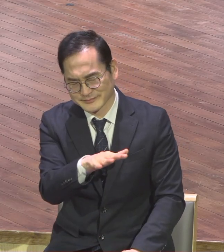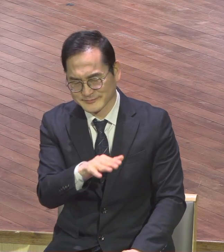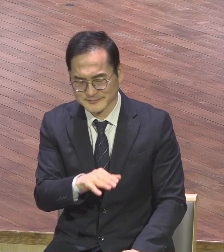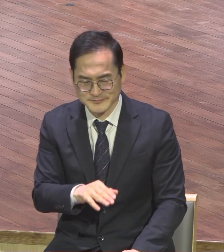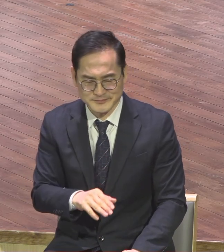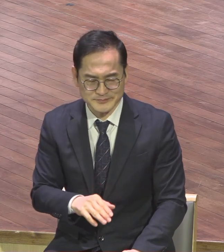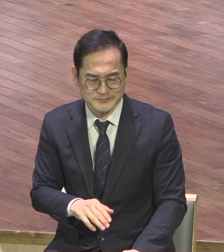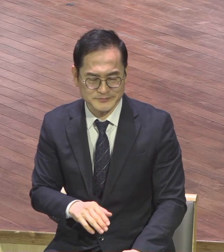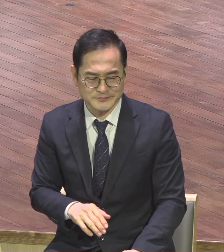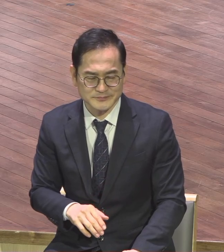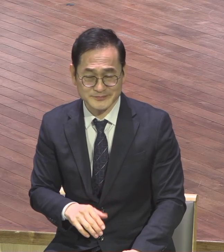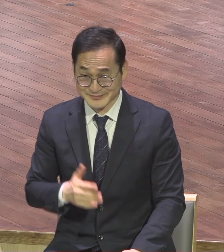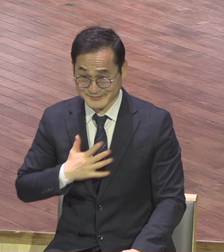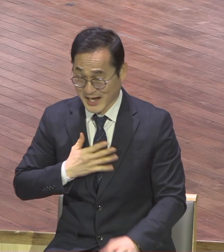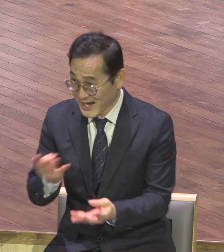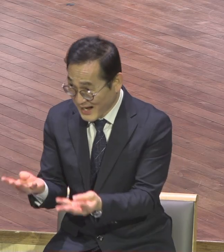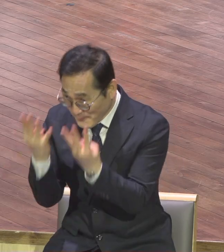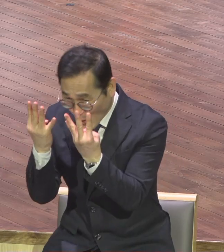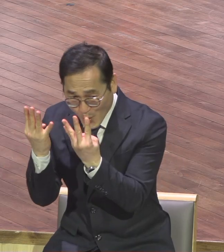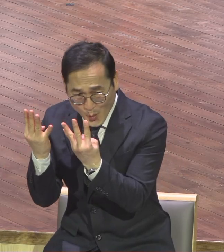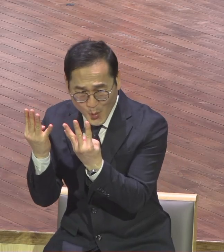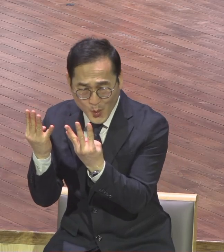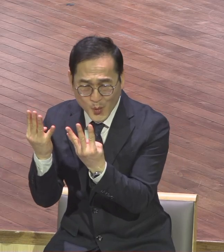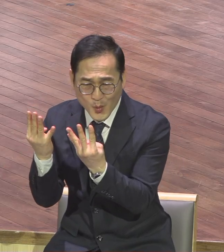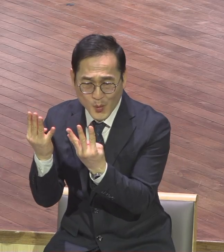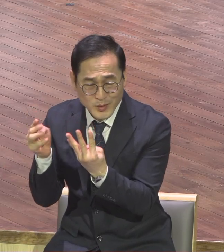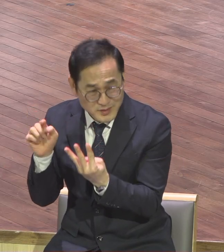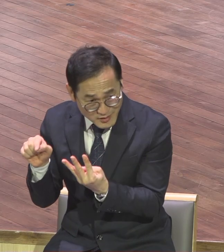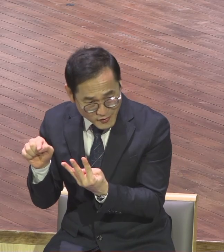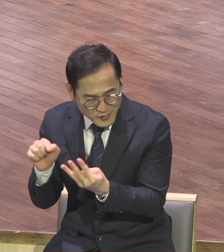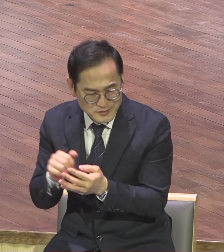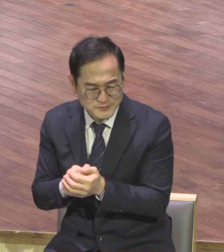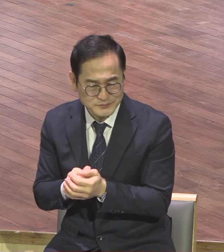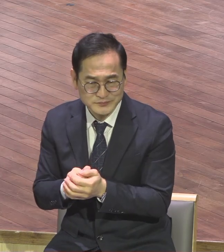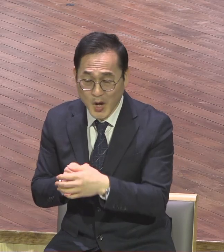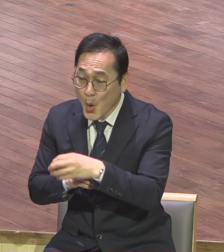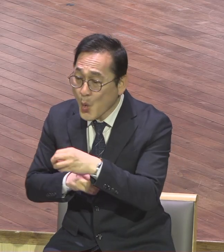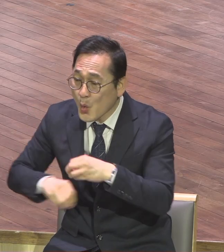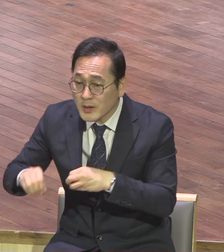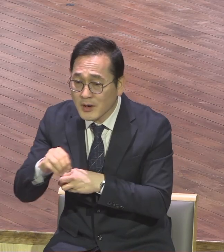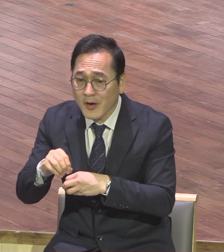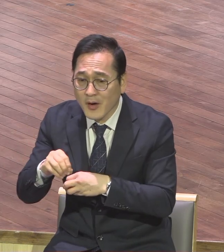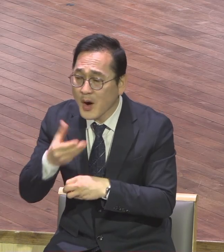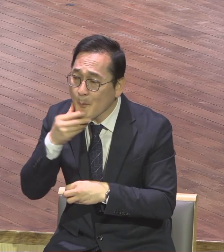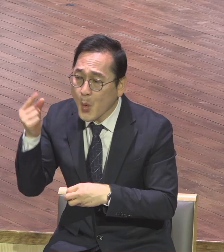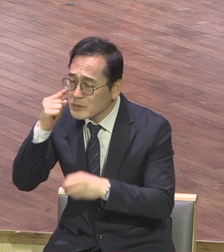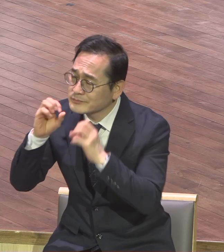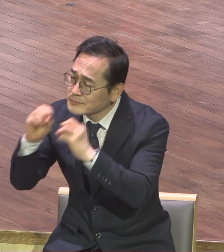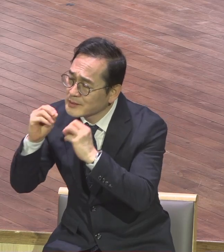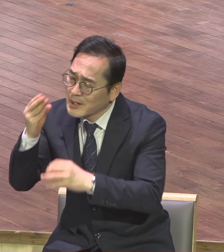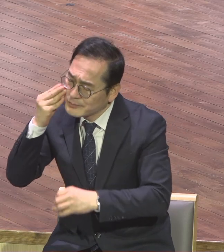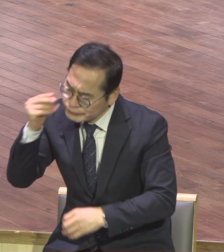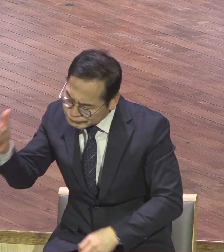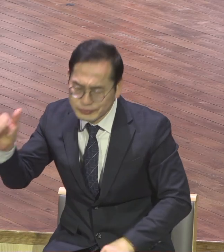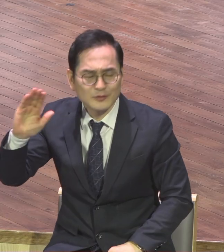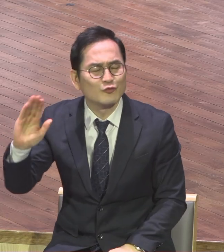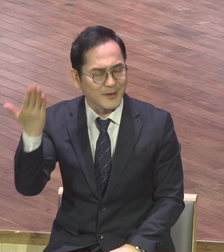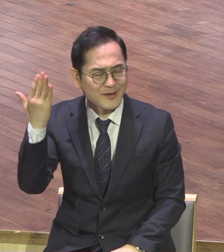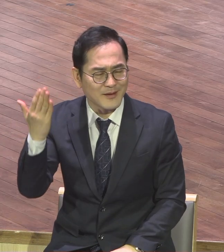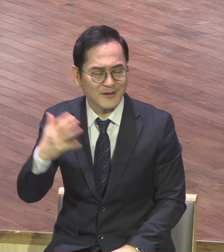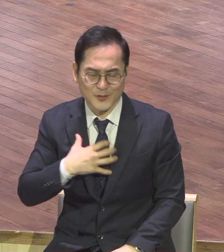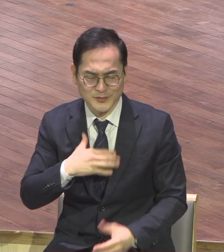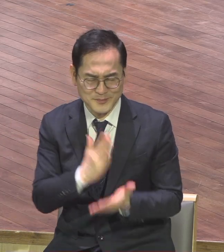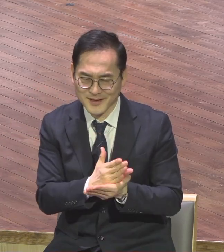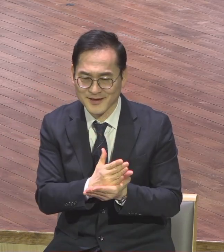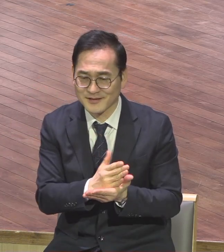바울이 자신이 감옥에 갇히게 된 것은 오히려 이것이 오히려 복음 전파의 진전이 된